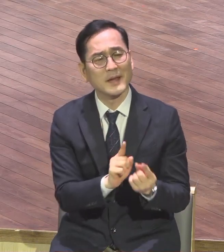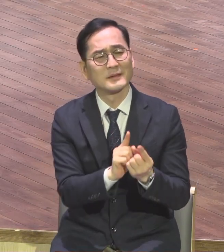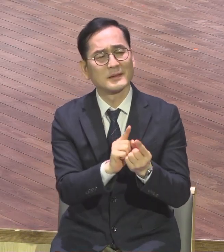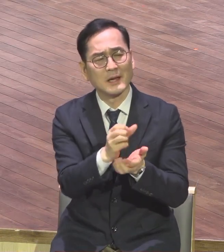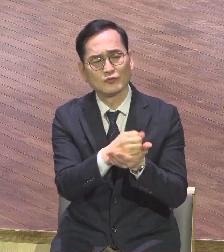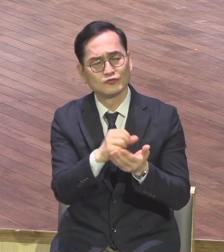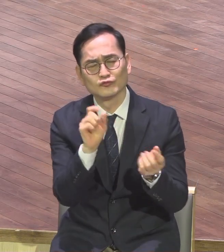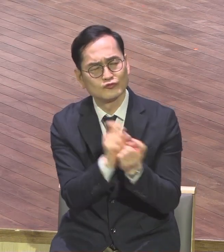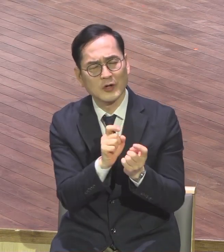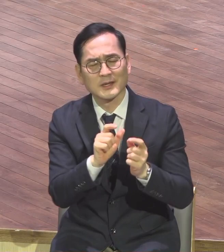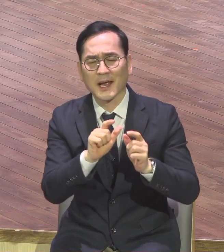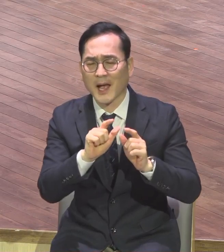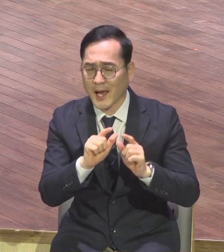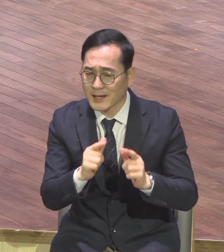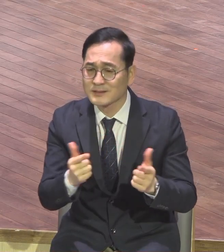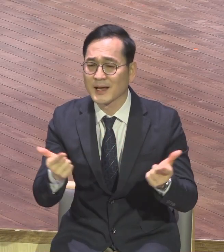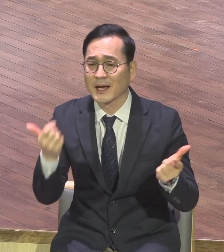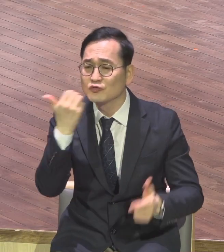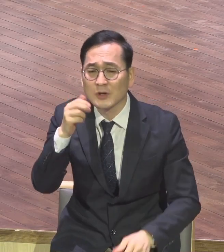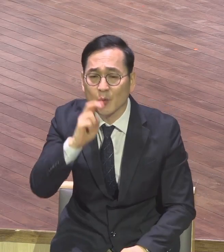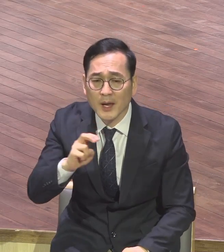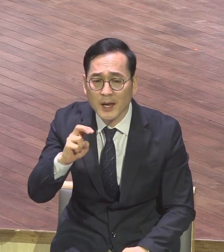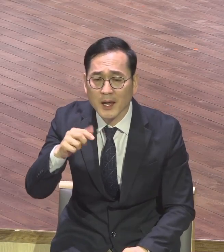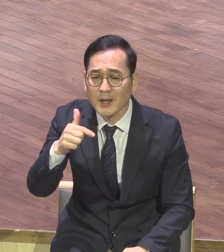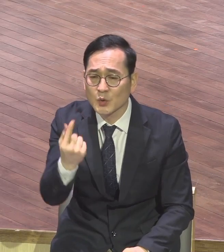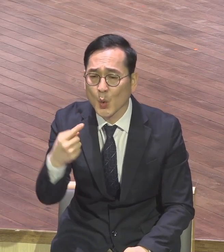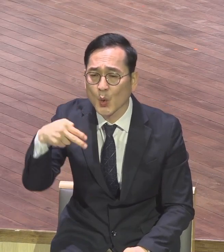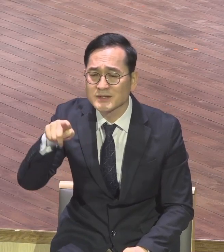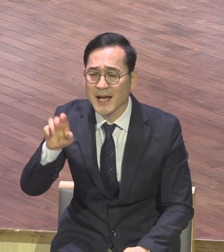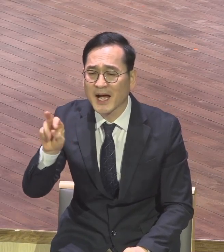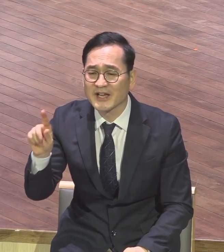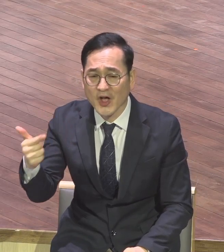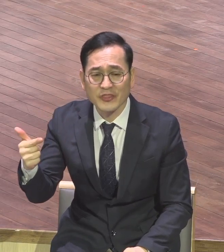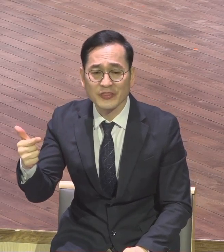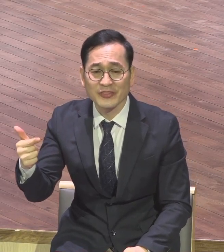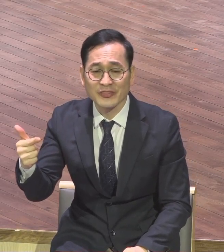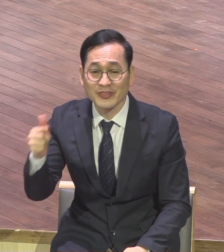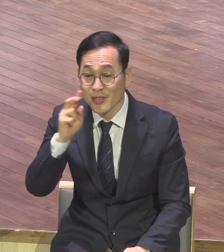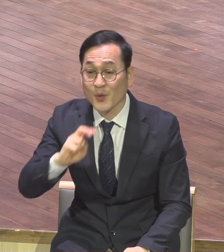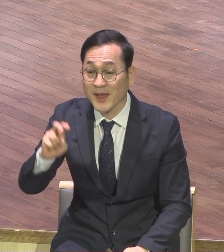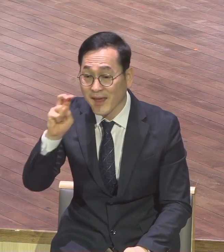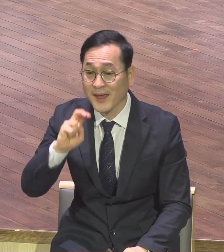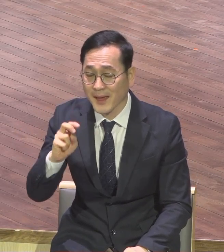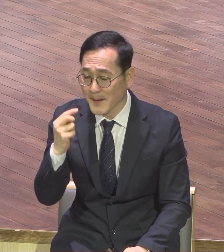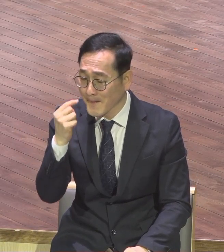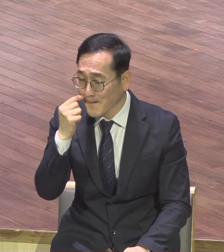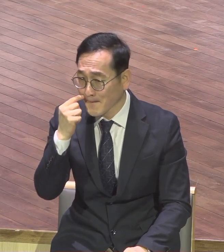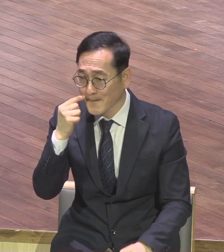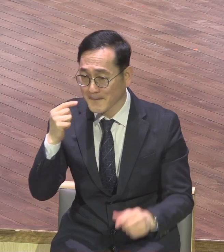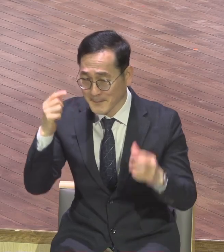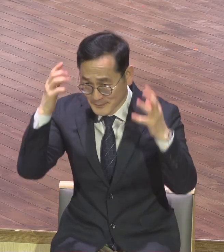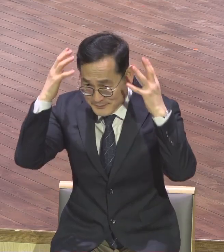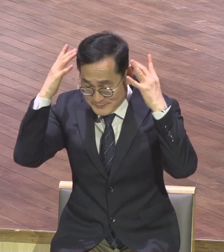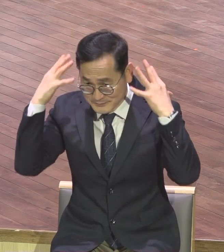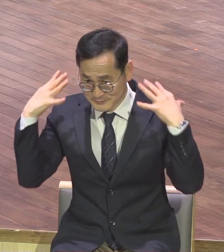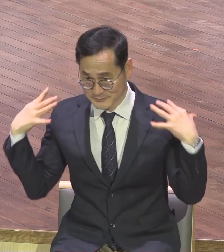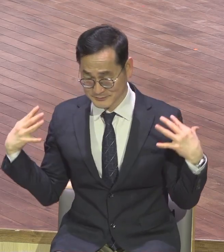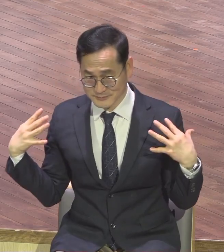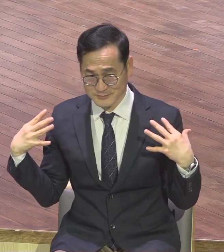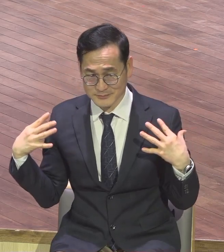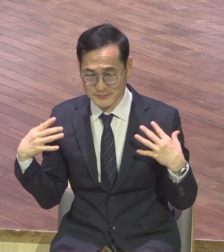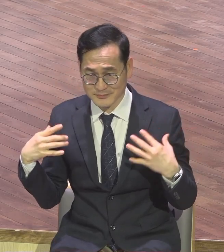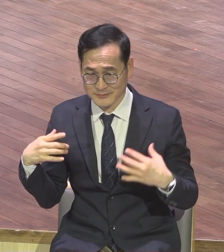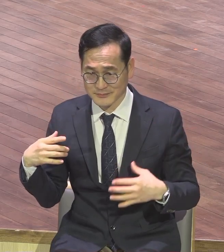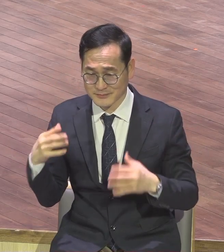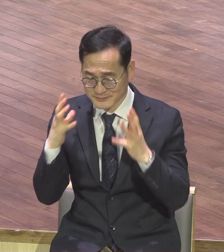만남은 우연이 아니야. 저도 좋아하는데 이분도 신앙생활을 잘하는 분이잖아요. 노사연